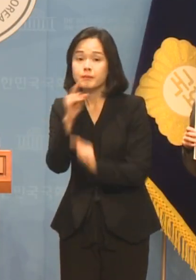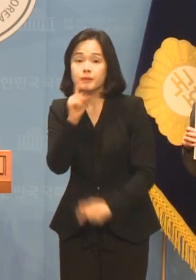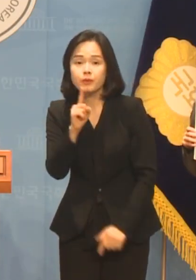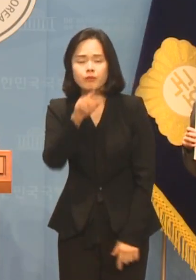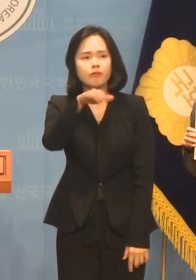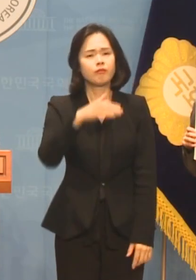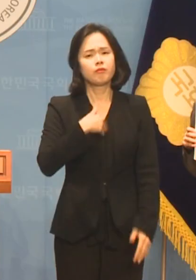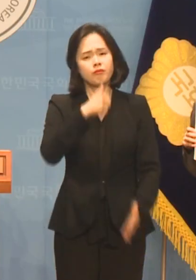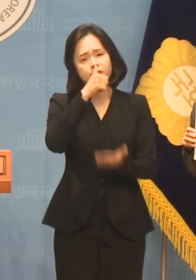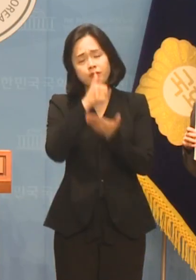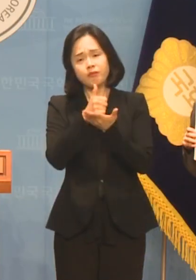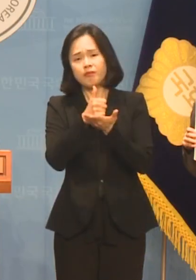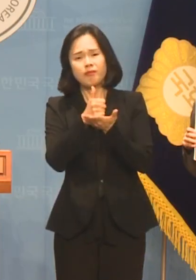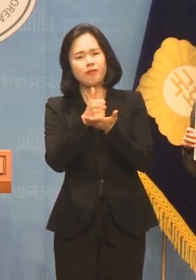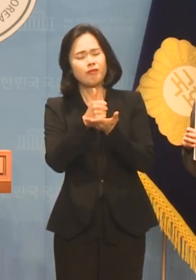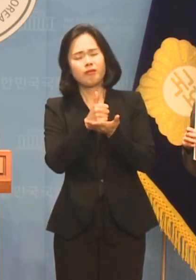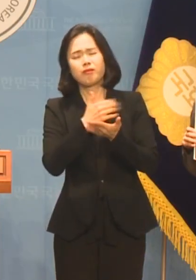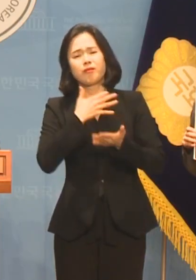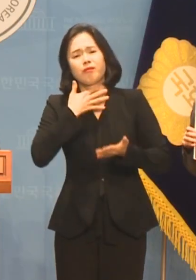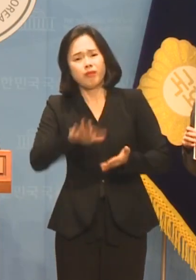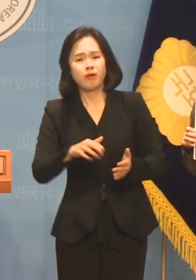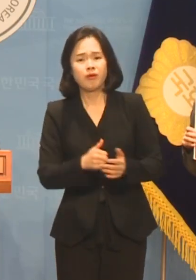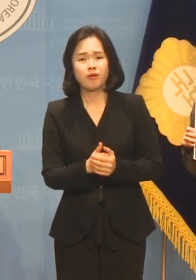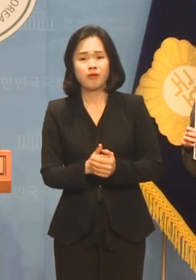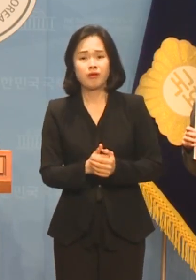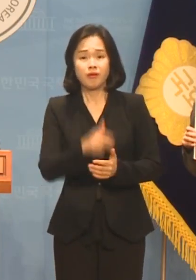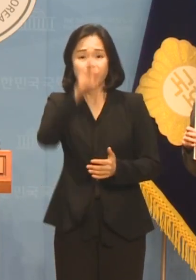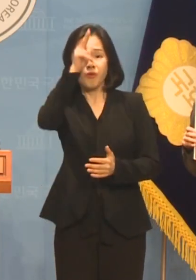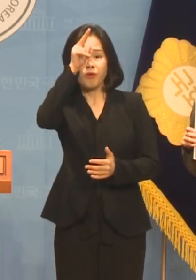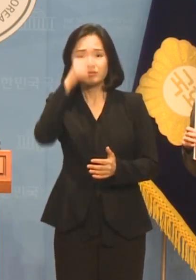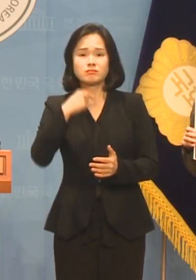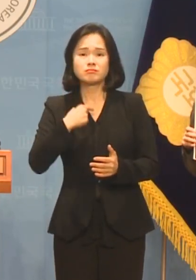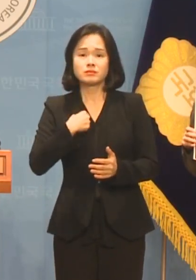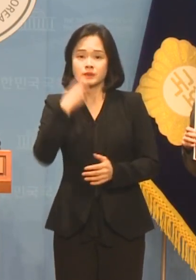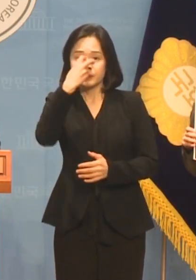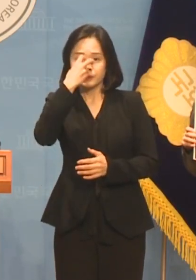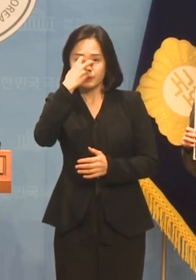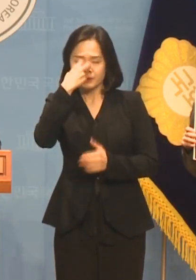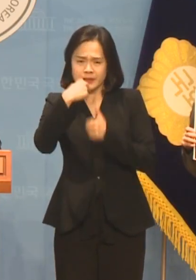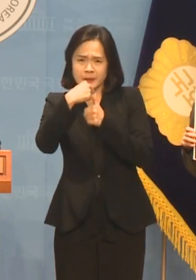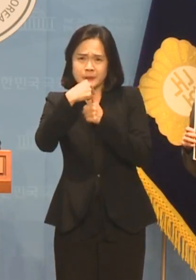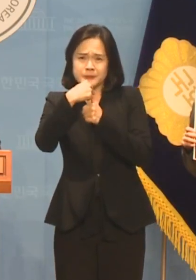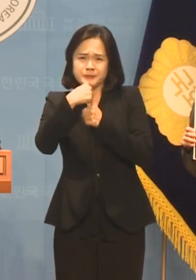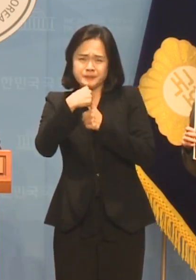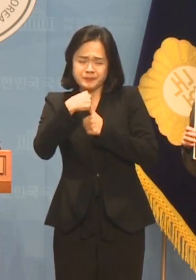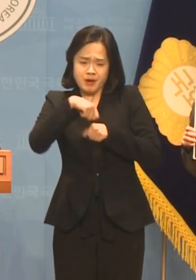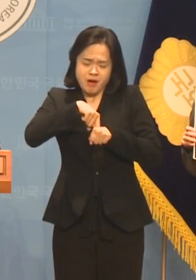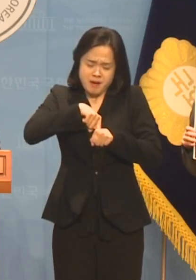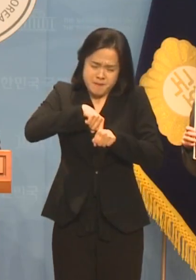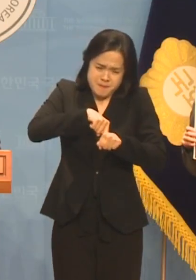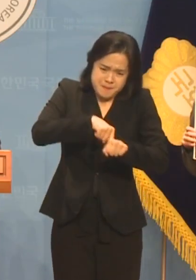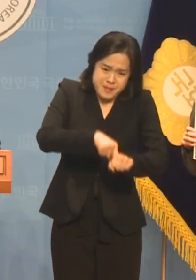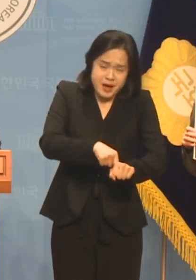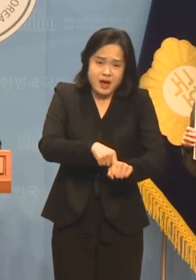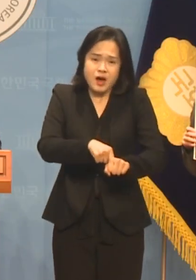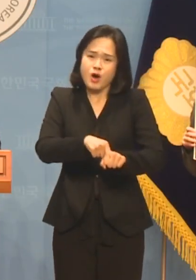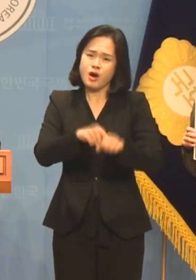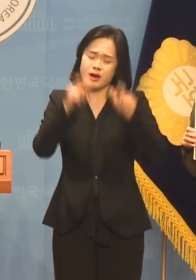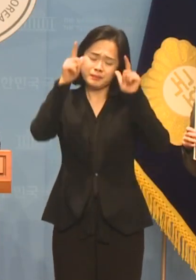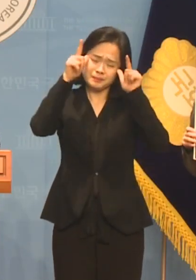엄청난 압박 수사를 받았고 폭력적인 수사를 받았습니다 라고 하는 이야기를 계속 이어가게 되었습니다. 제가